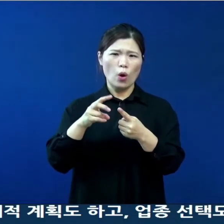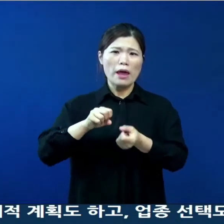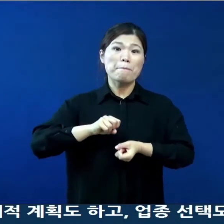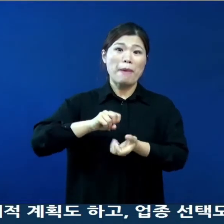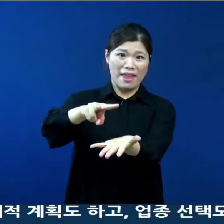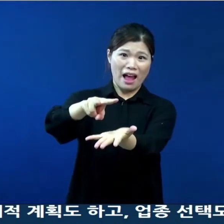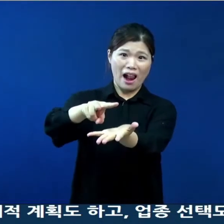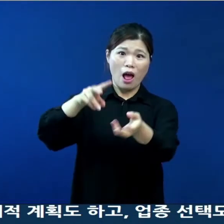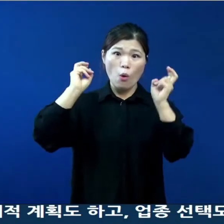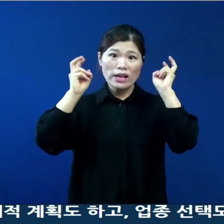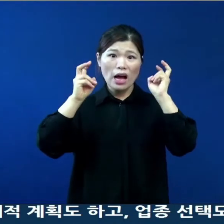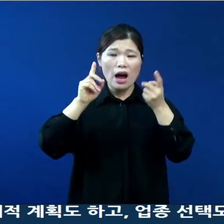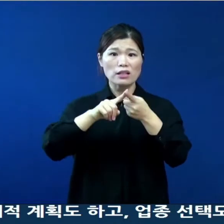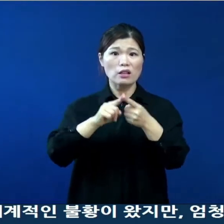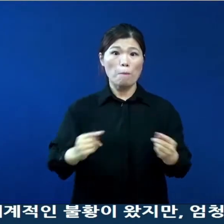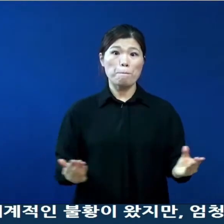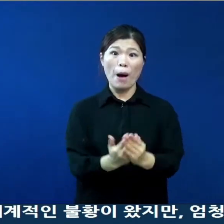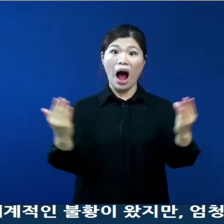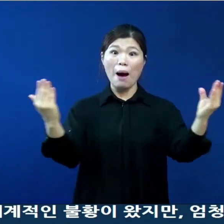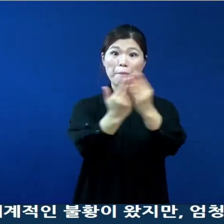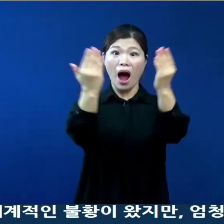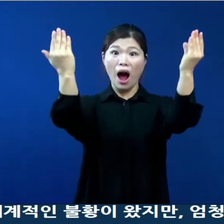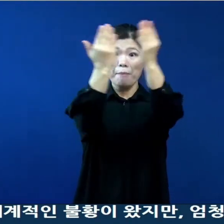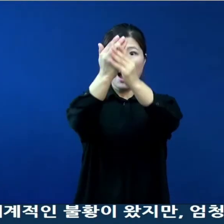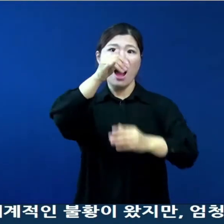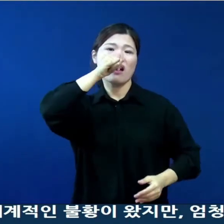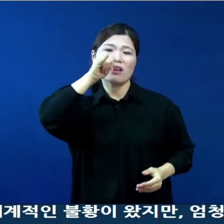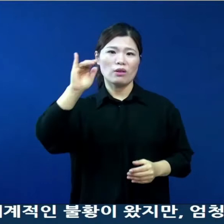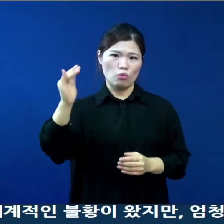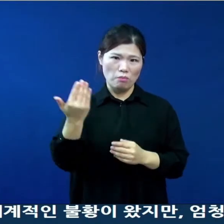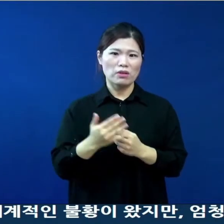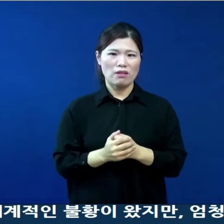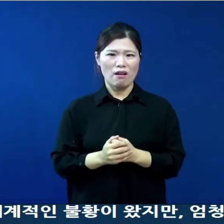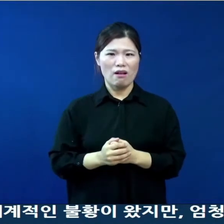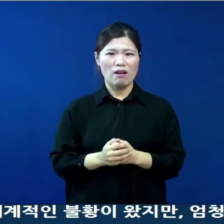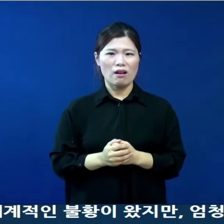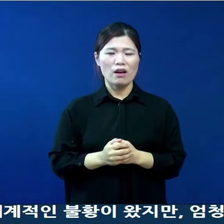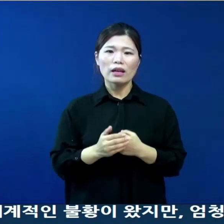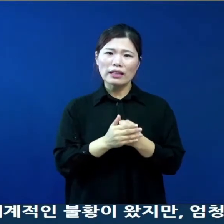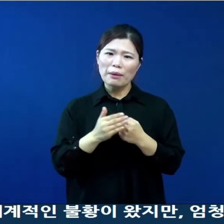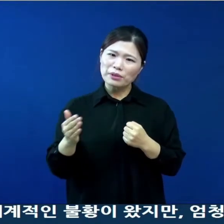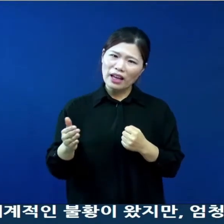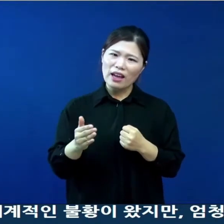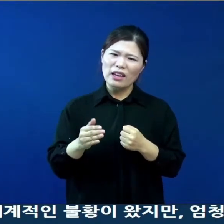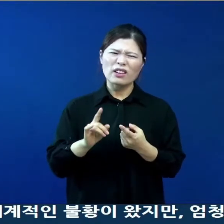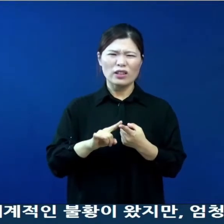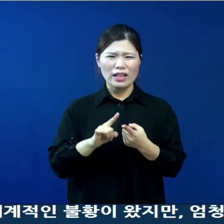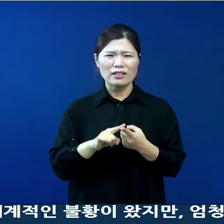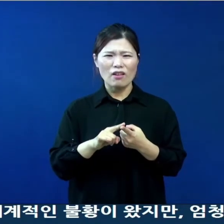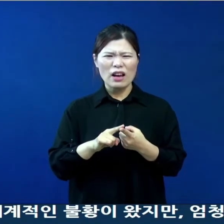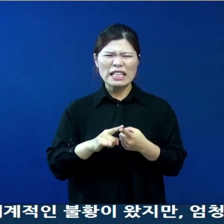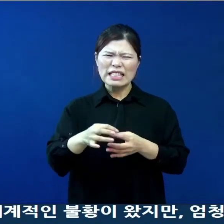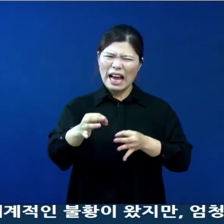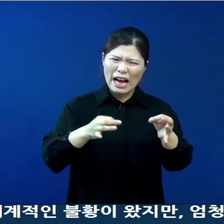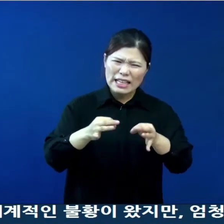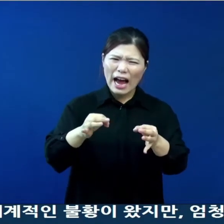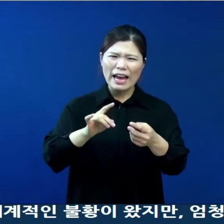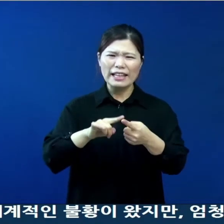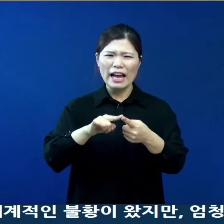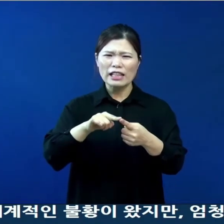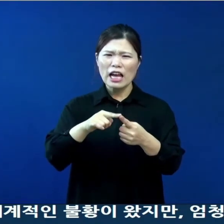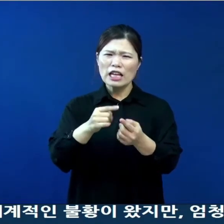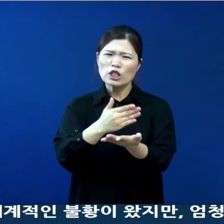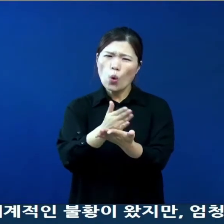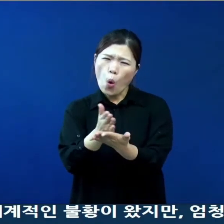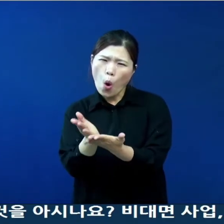업체들은 폭발적인 성장을 기록하기도 했습니다. 그래서 업종 선정이 참 중요한 것입니다. 그러고 나서 마지막으로 이